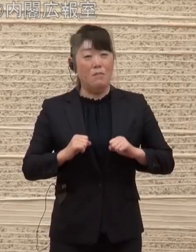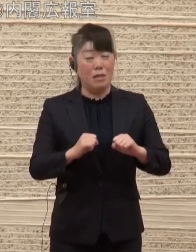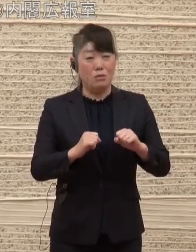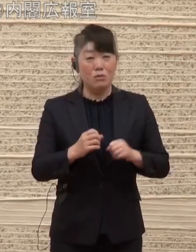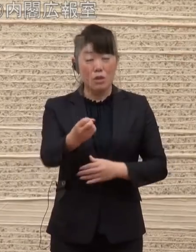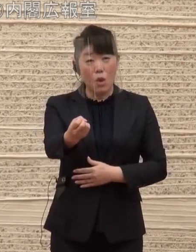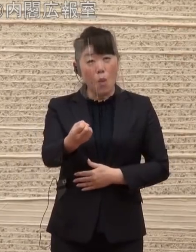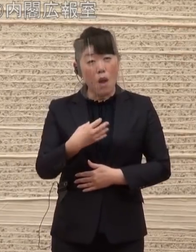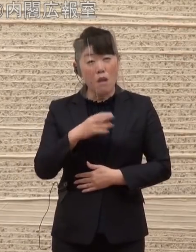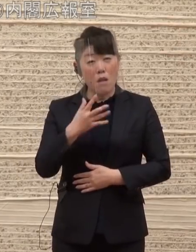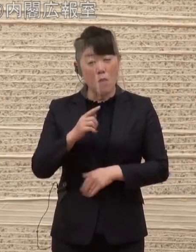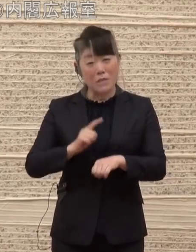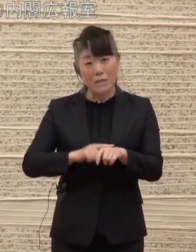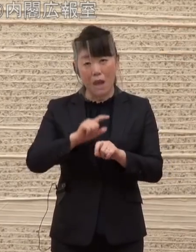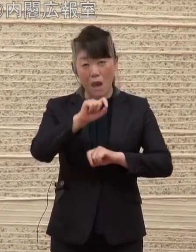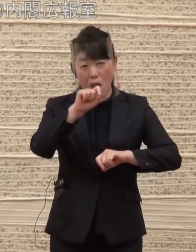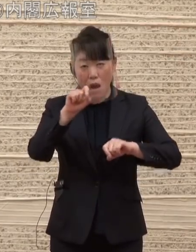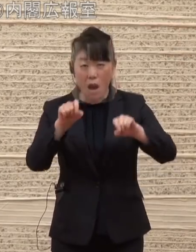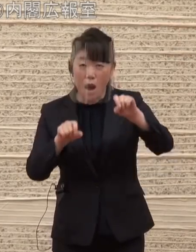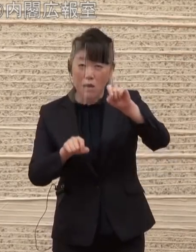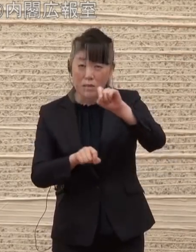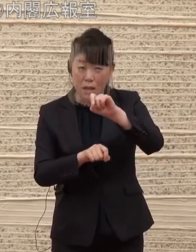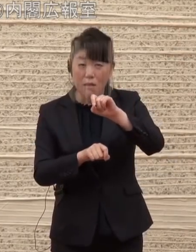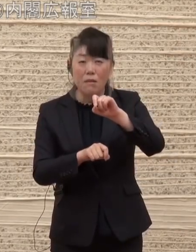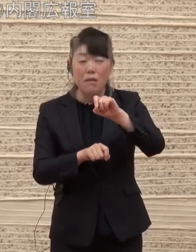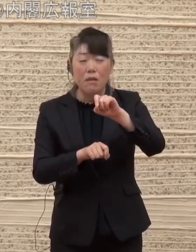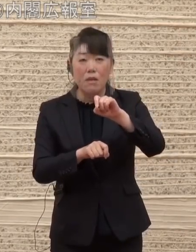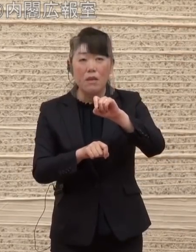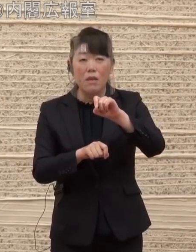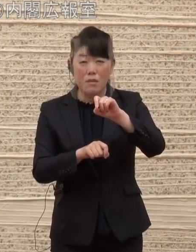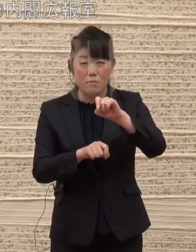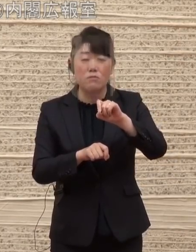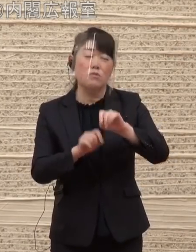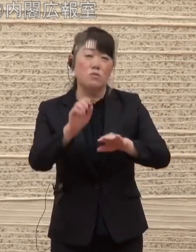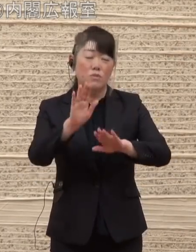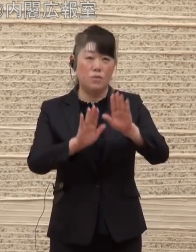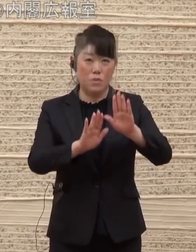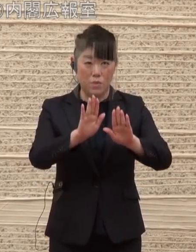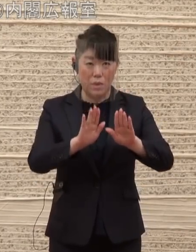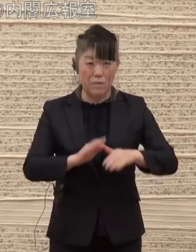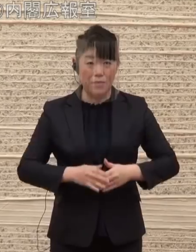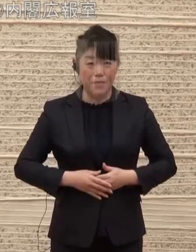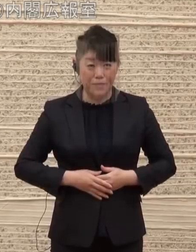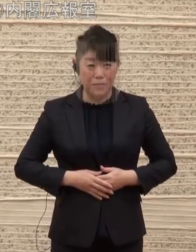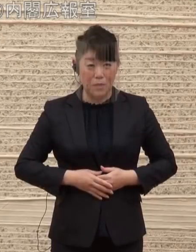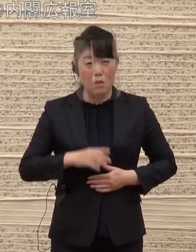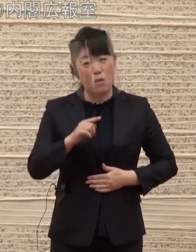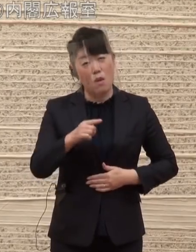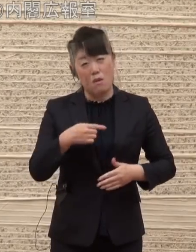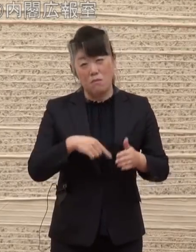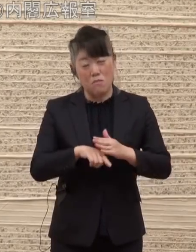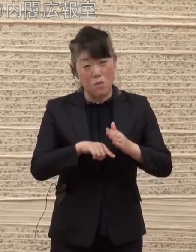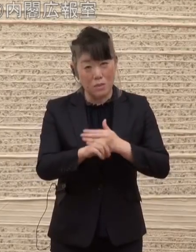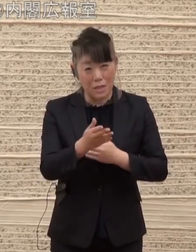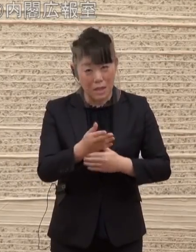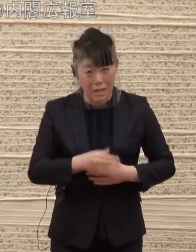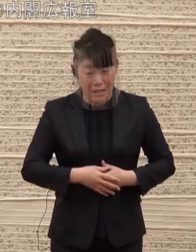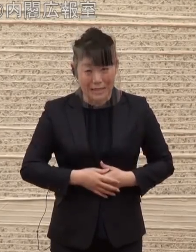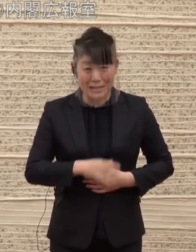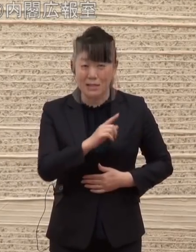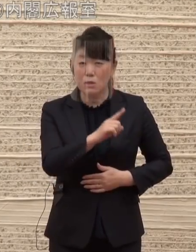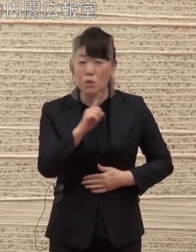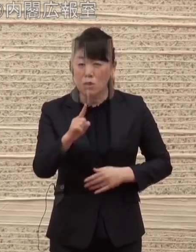かなり時間をがかかってですねおりますえこれはどうしてなのかて一つ一つの問題は